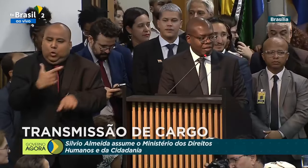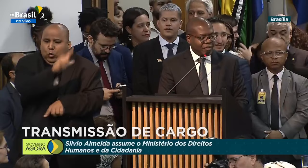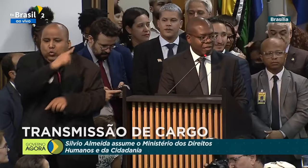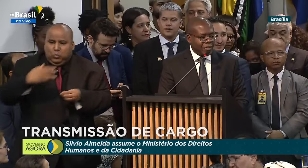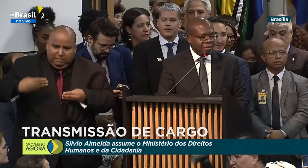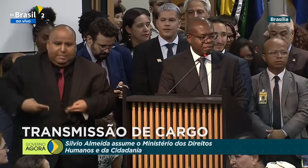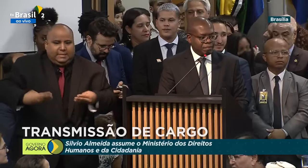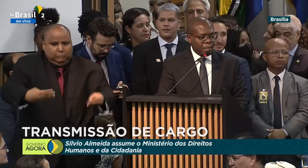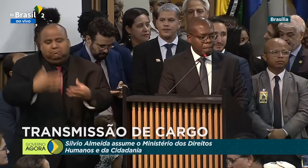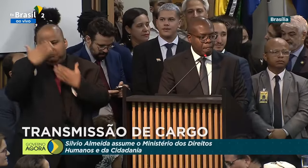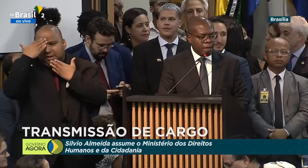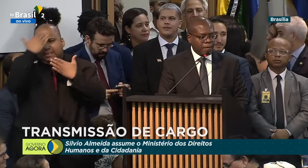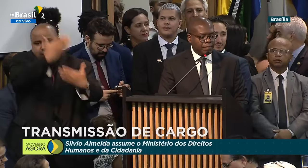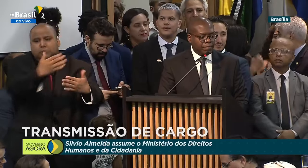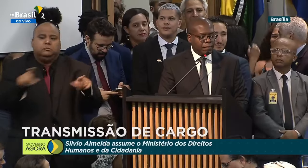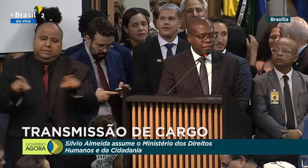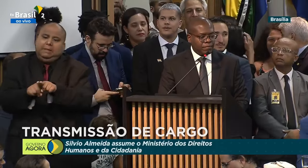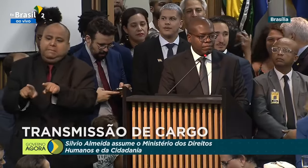de